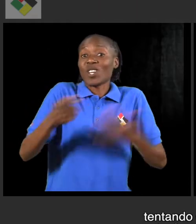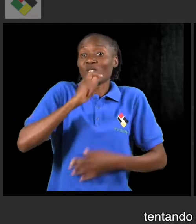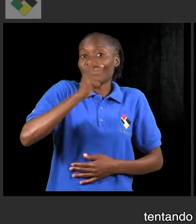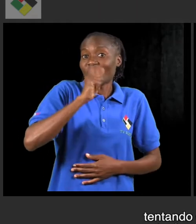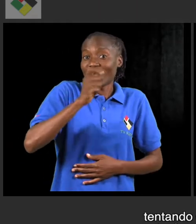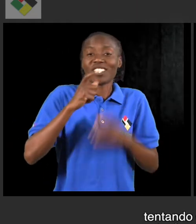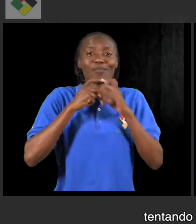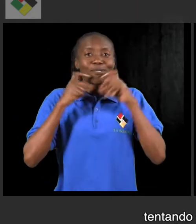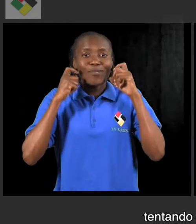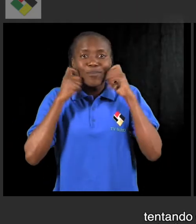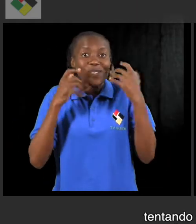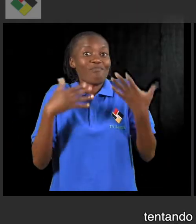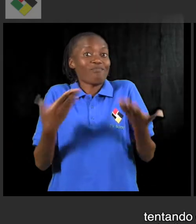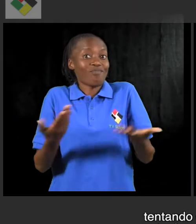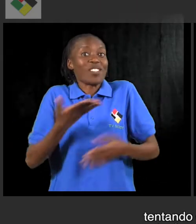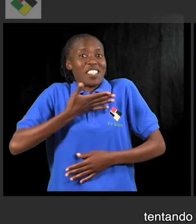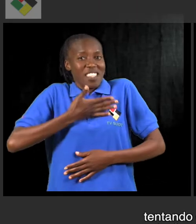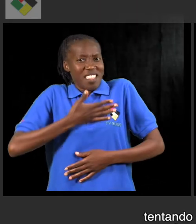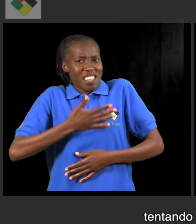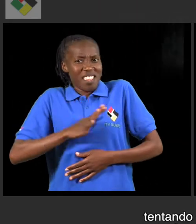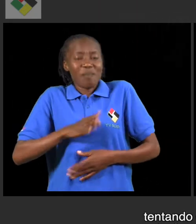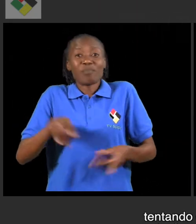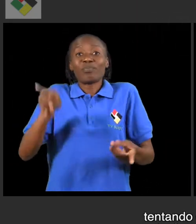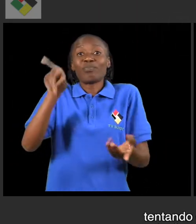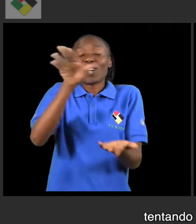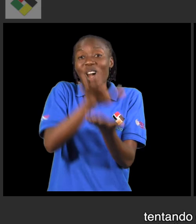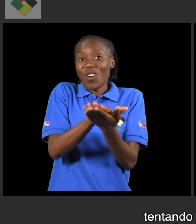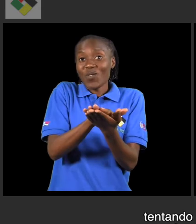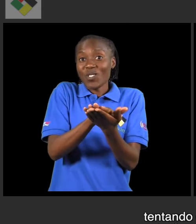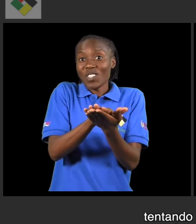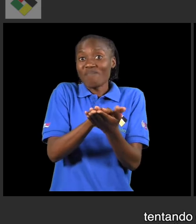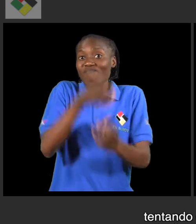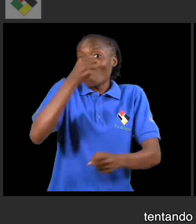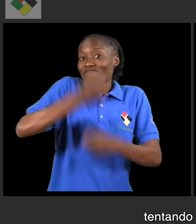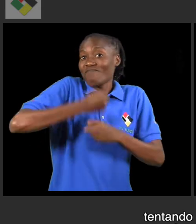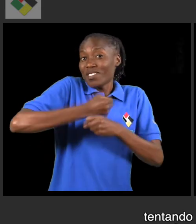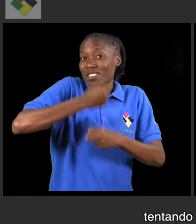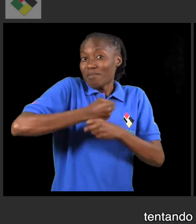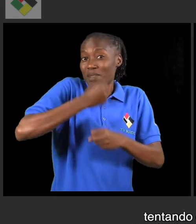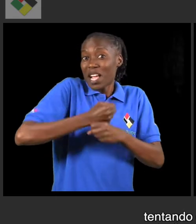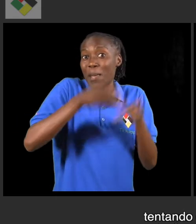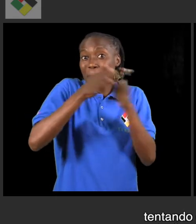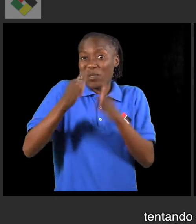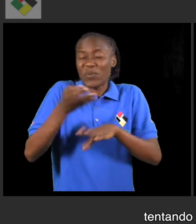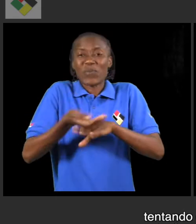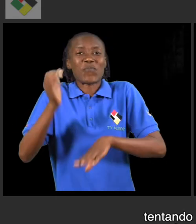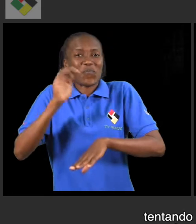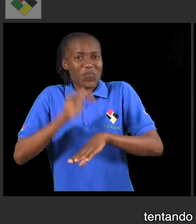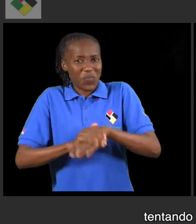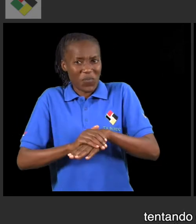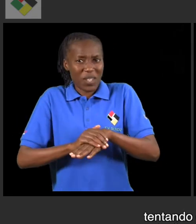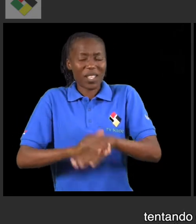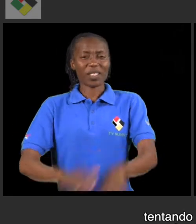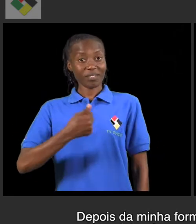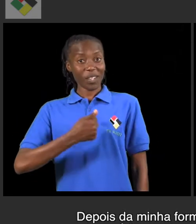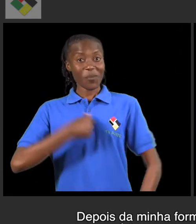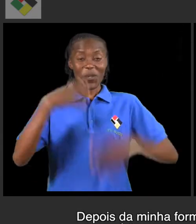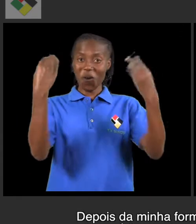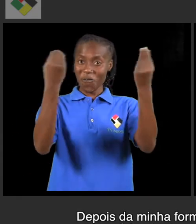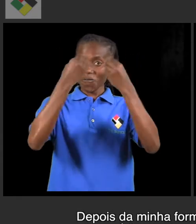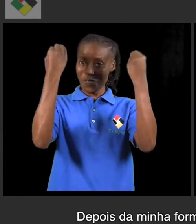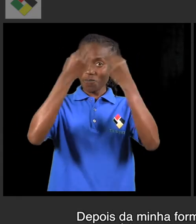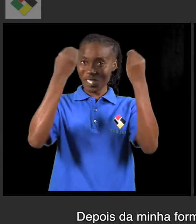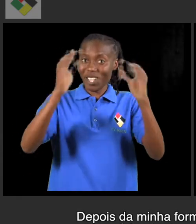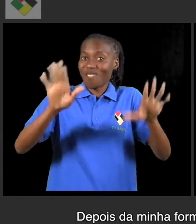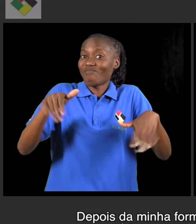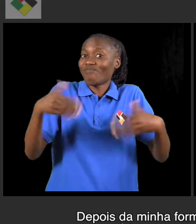tentando colocar no mercado pessoas que têm habilidades multidisciplinares. Depois